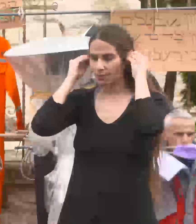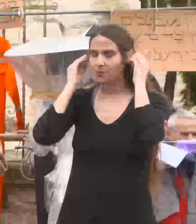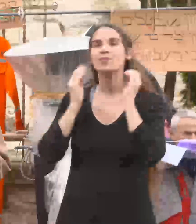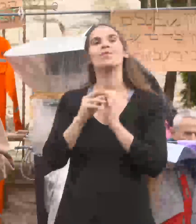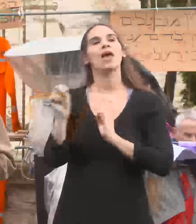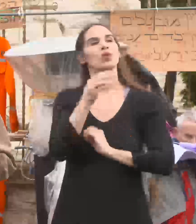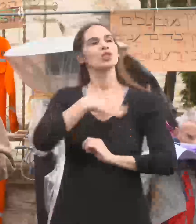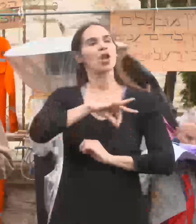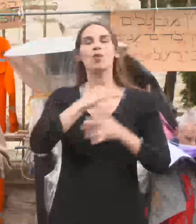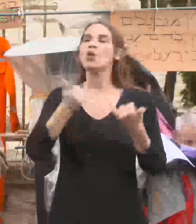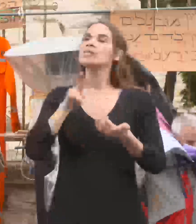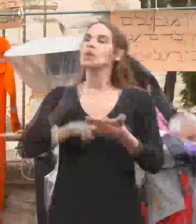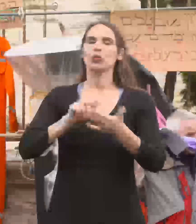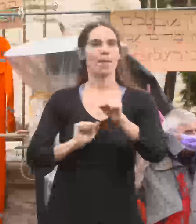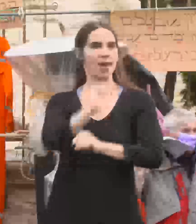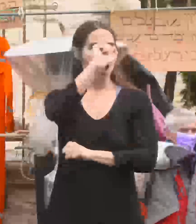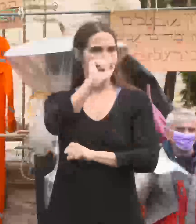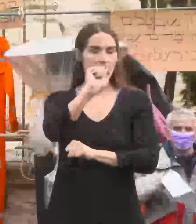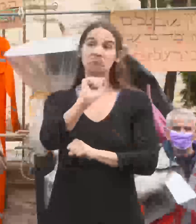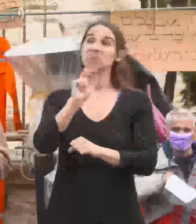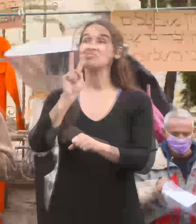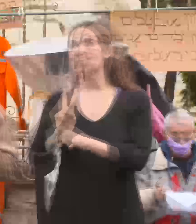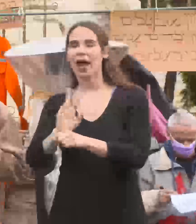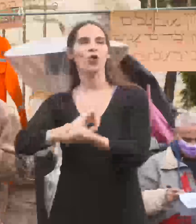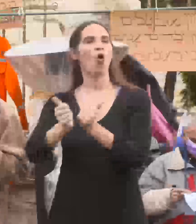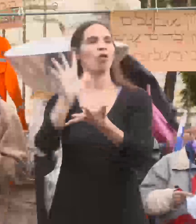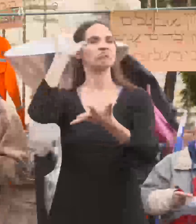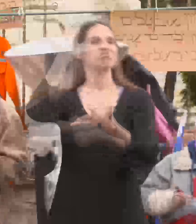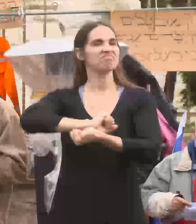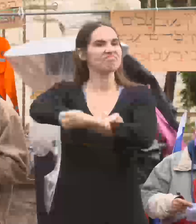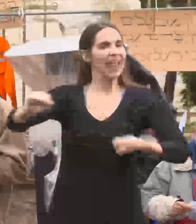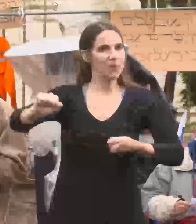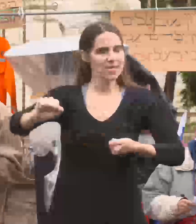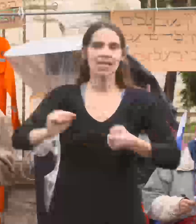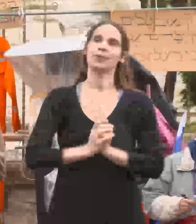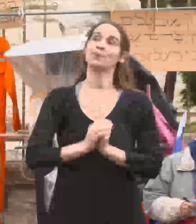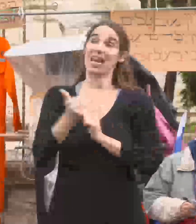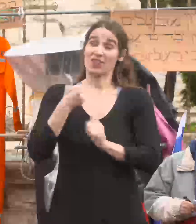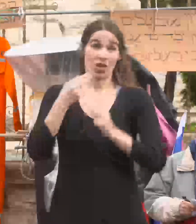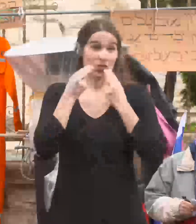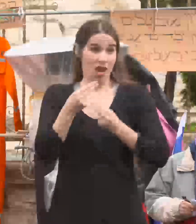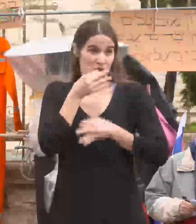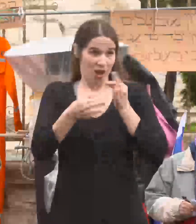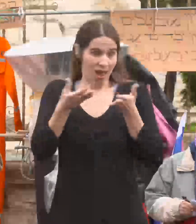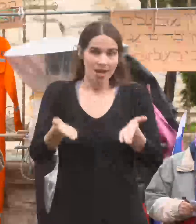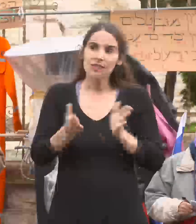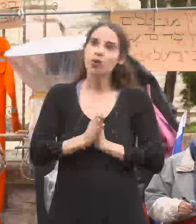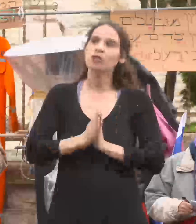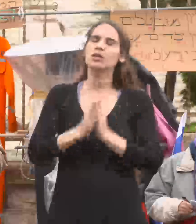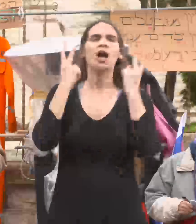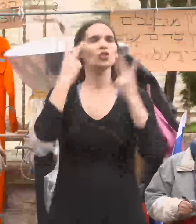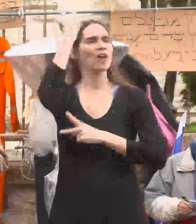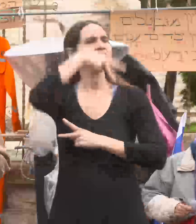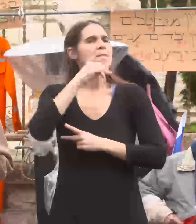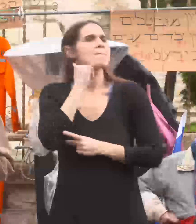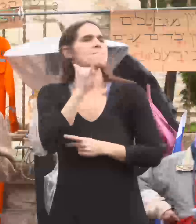הנושא שלנו היום הוא זכות המחאה, נשמרת או נרמסת. ולפני שאוכל לענות על שאלה שכזו, חשוב להבין